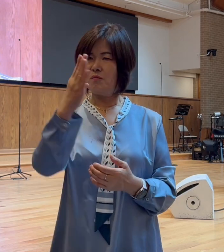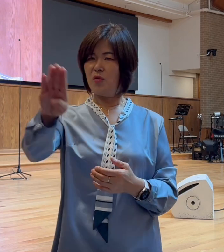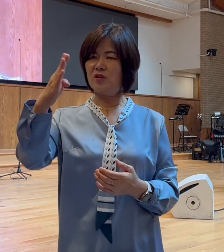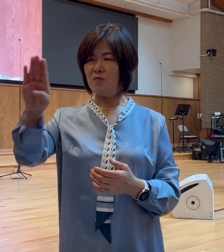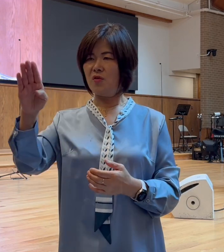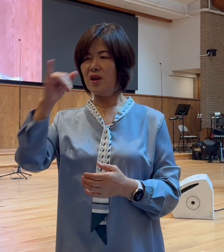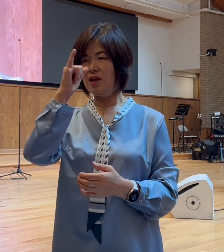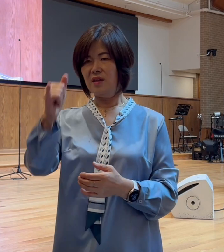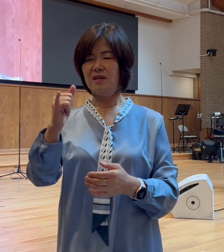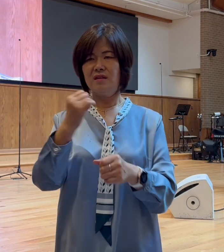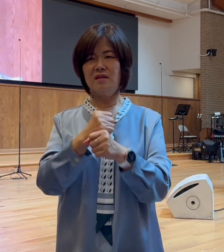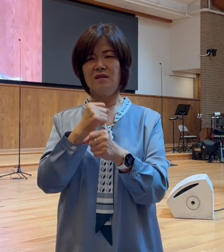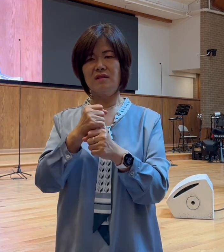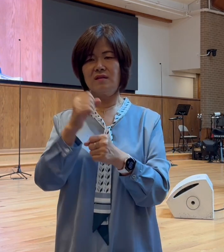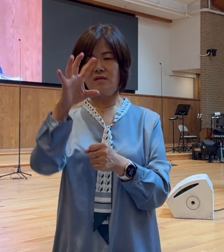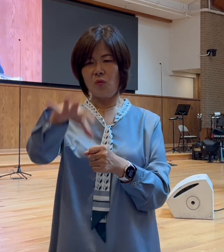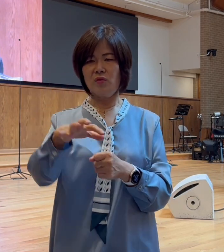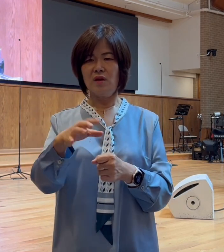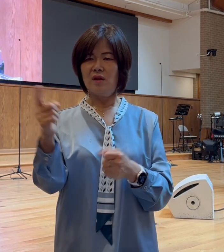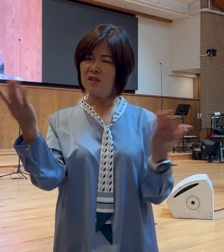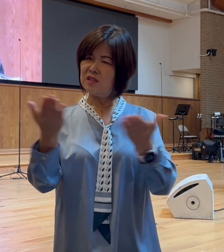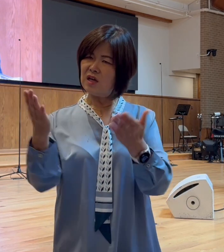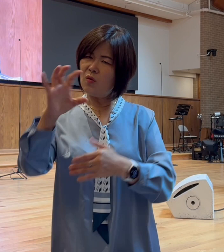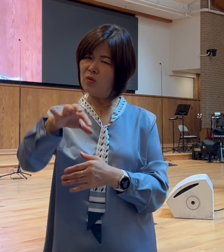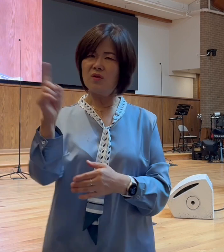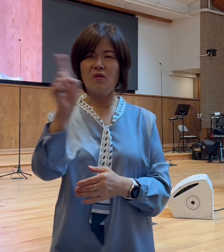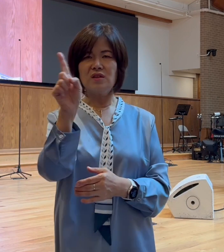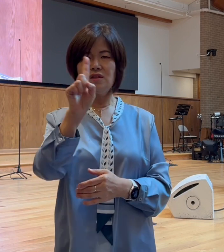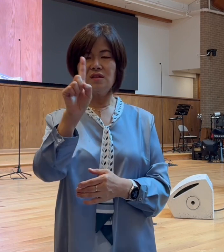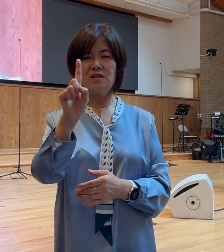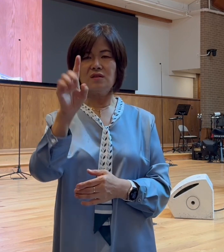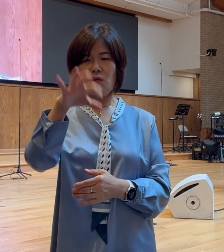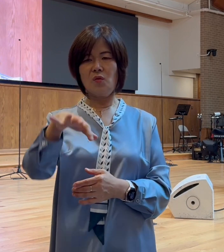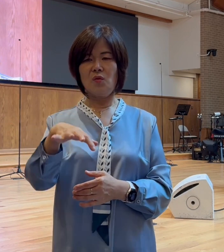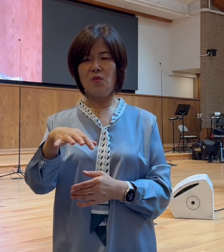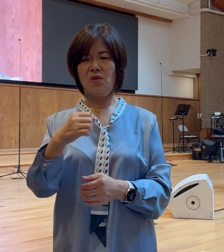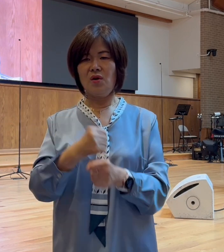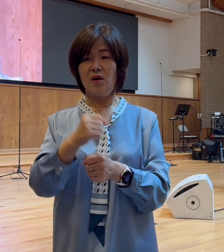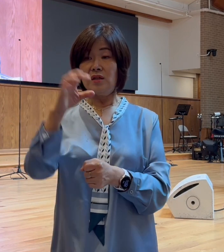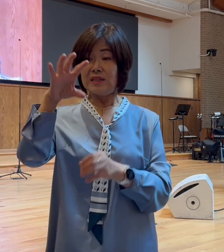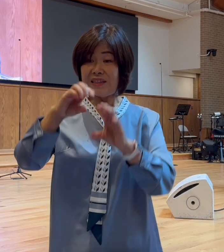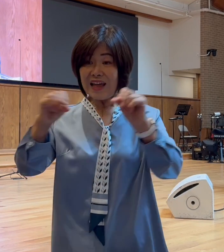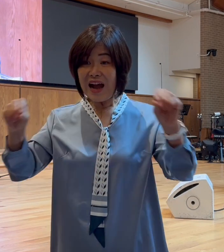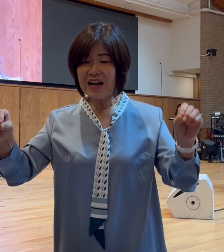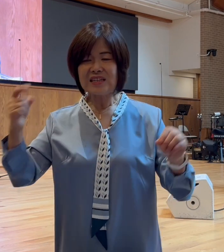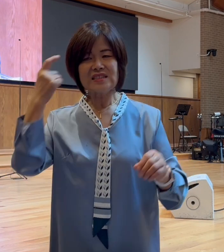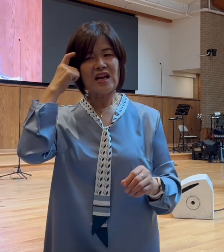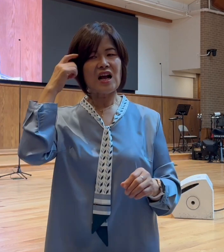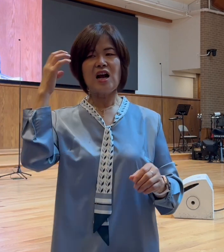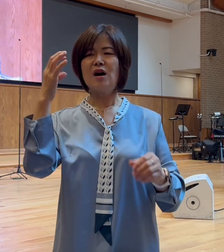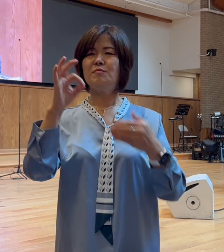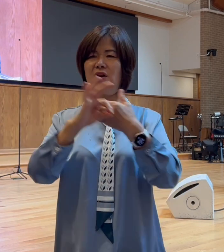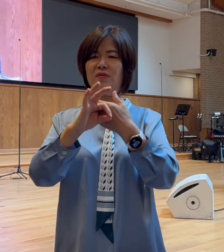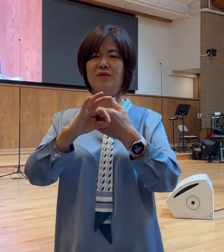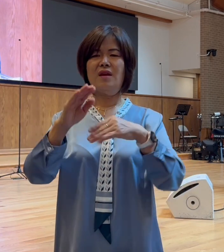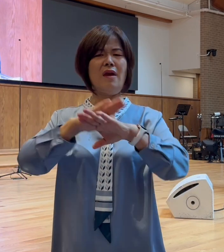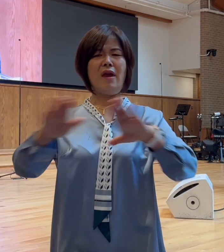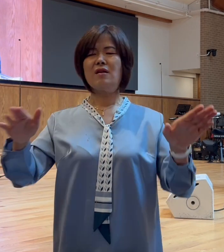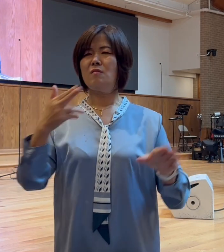다른 교회인가? 가라고 하는 직장이 어딘가? 이렇게 지리적으로 생각을 하게 되면은 이게 해결이 안